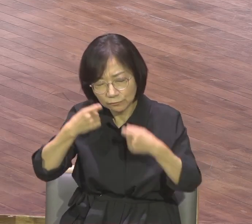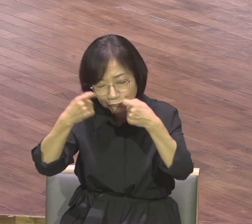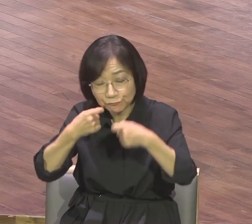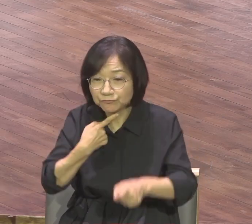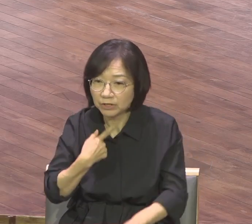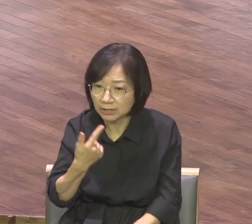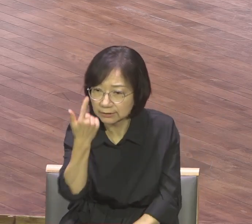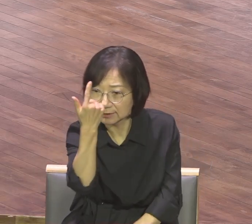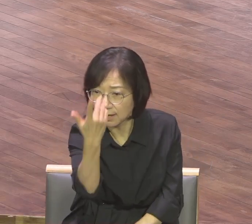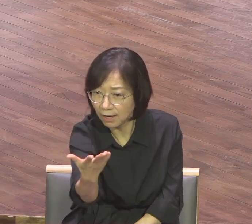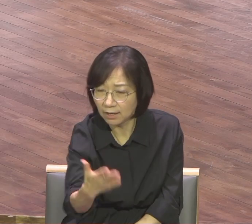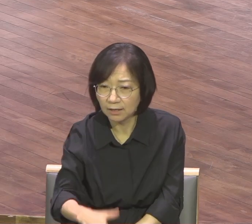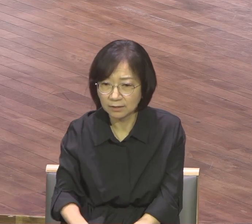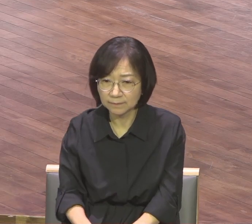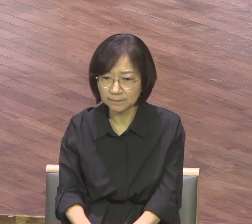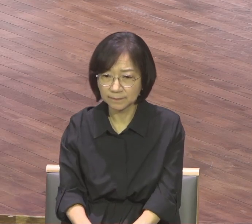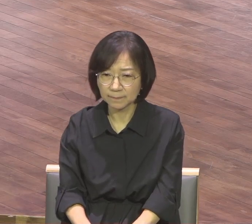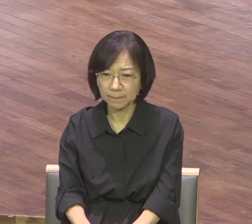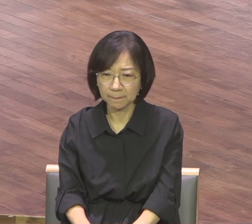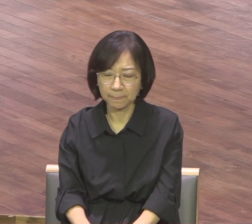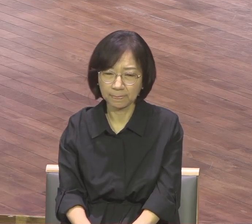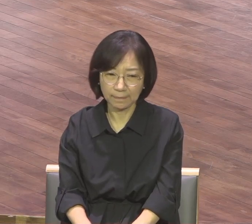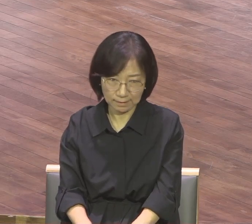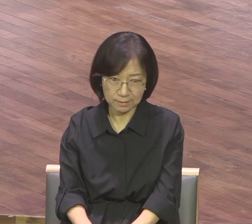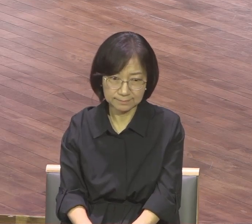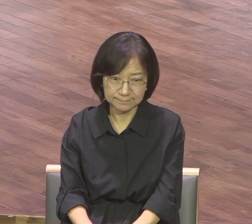현장을 보면서 눈물 흘린 적 있냐고?